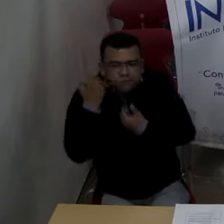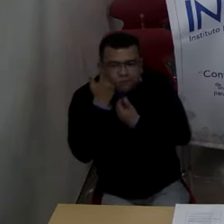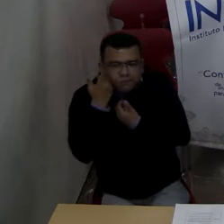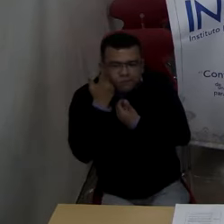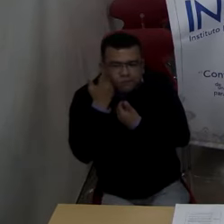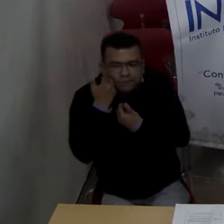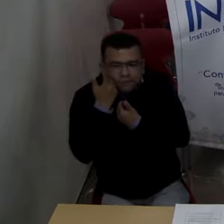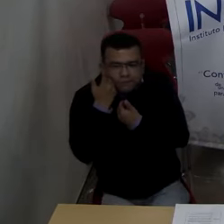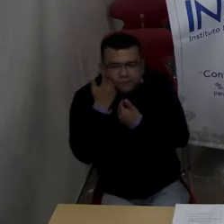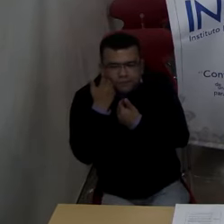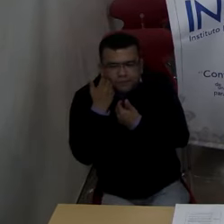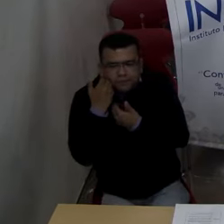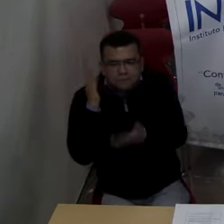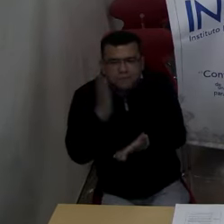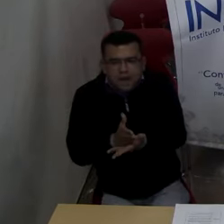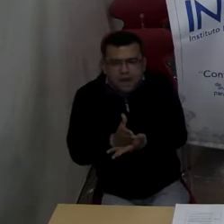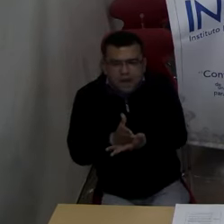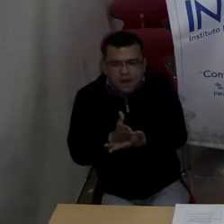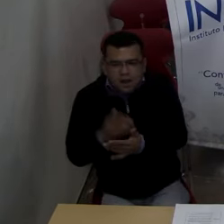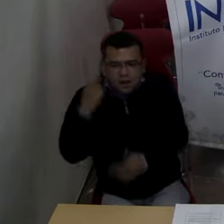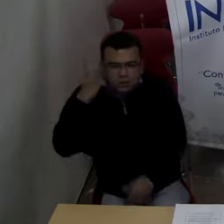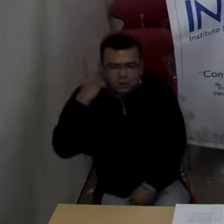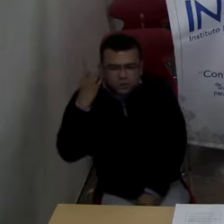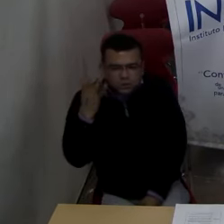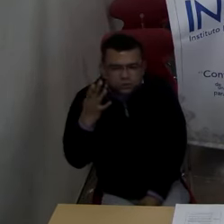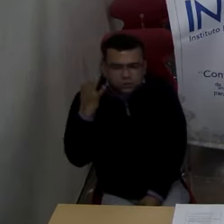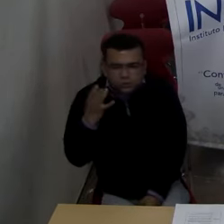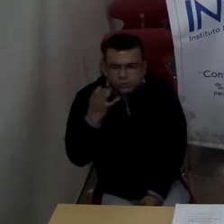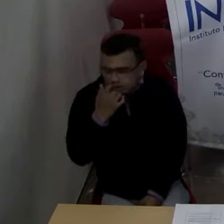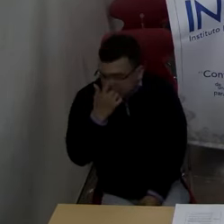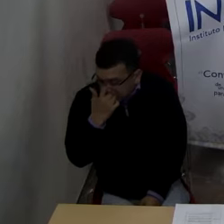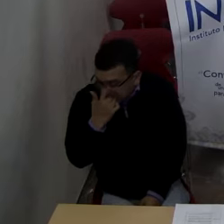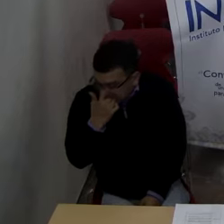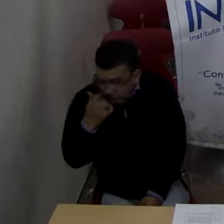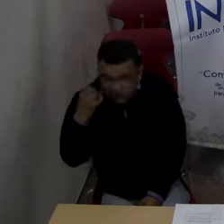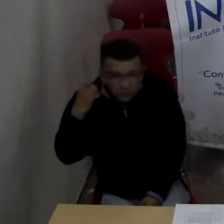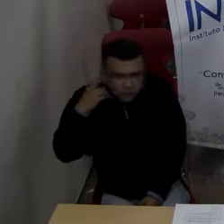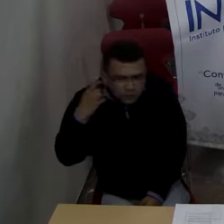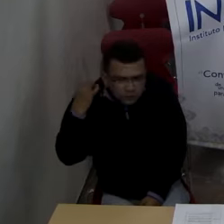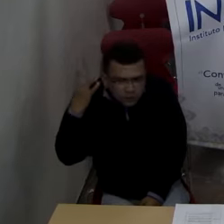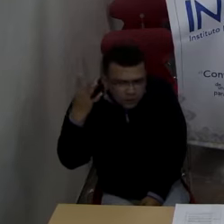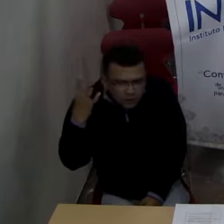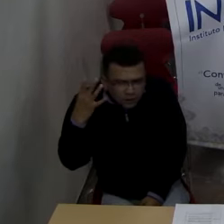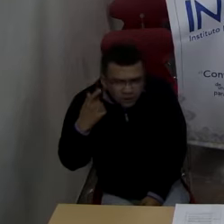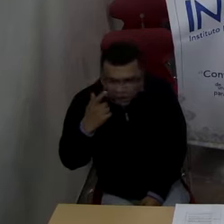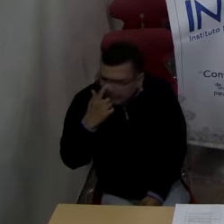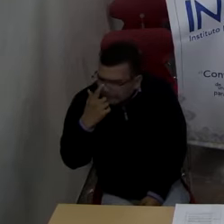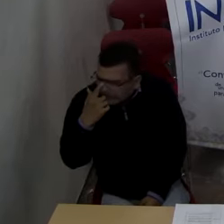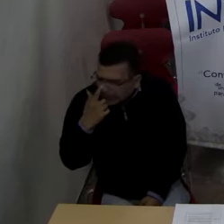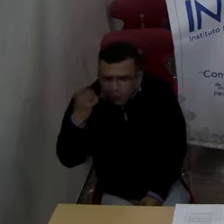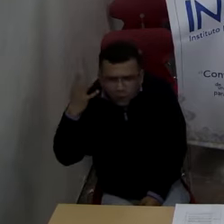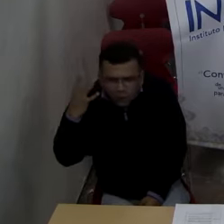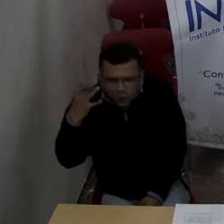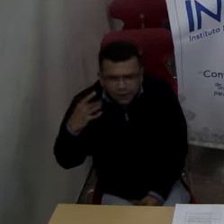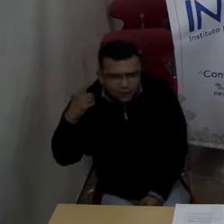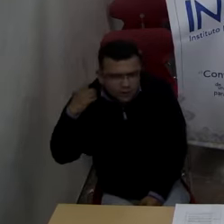dolor frecuentes, hay que buscar y demandar esa atención